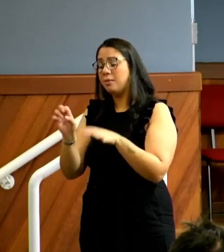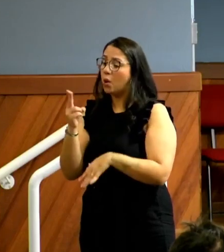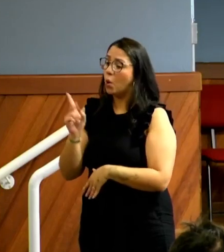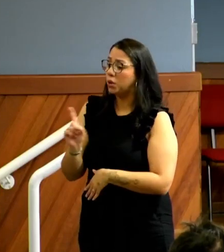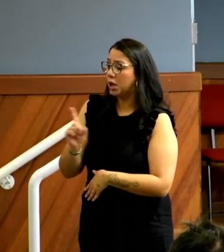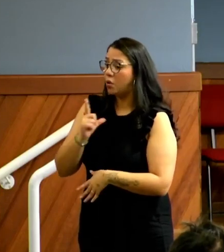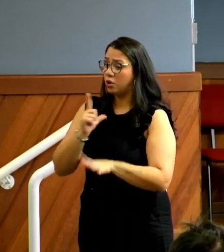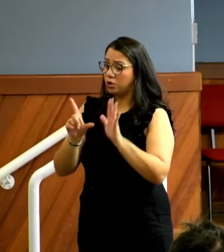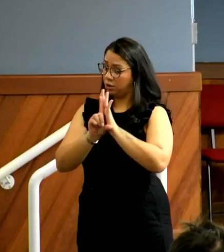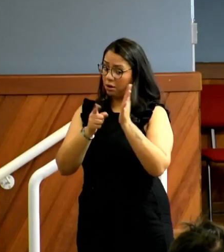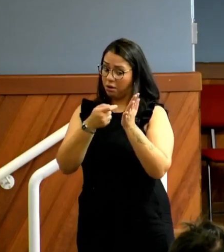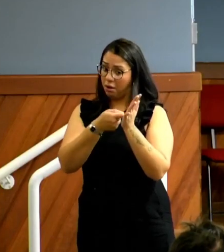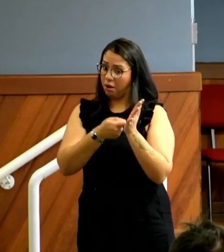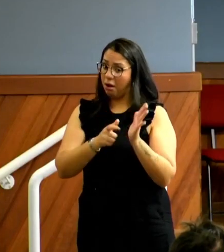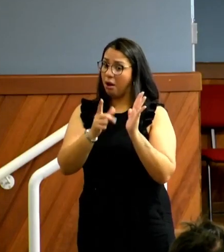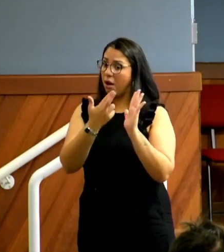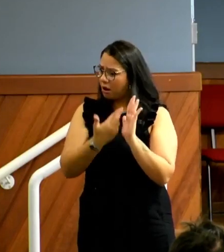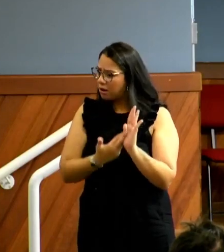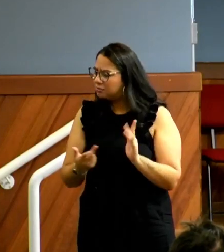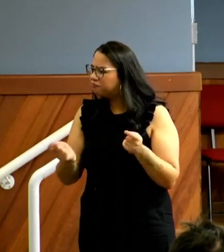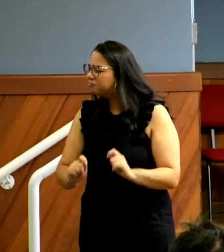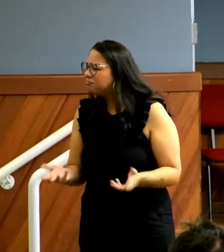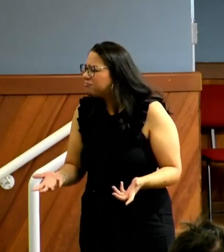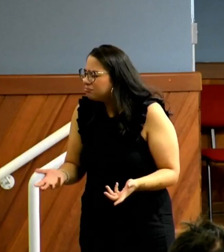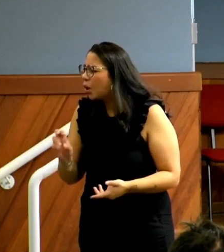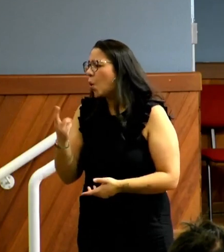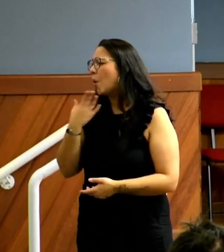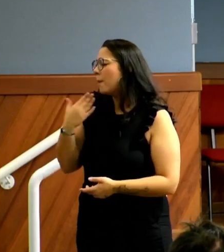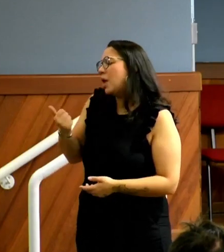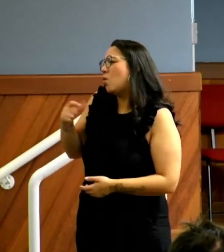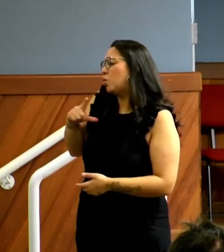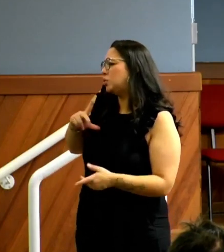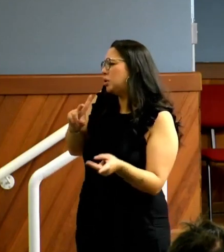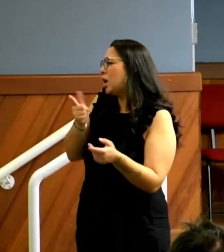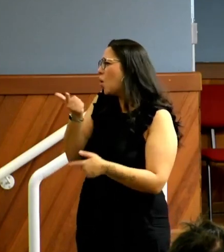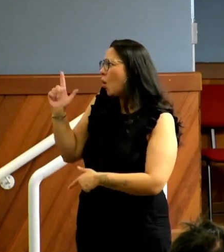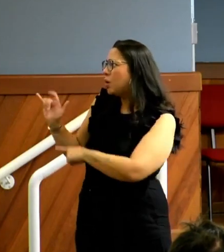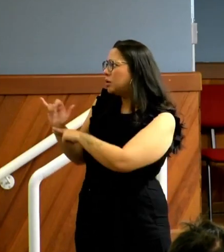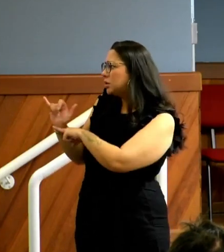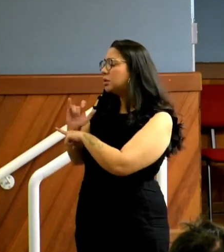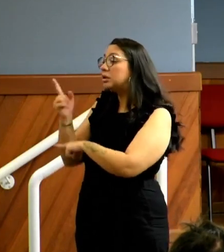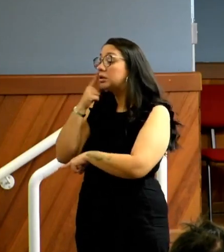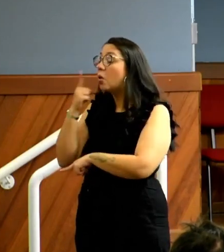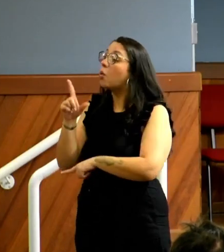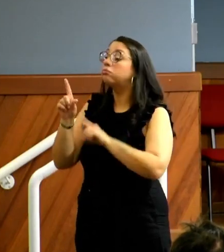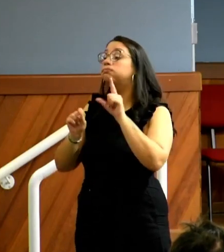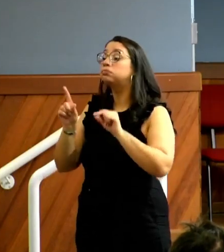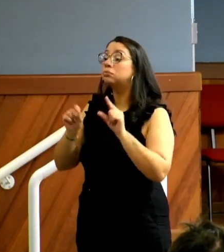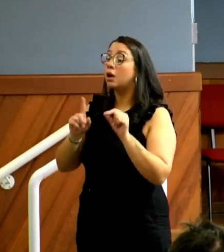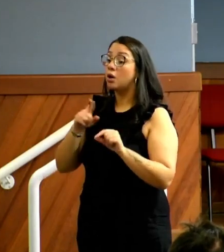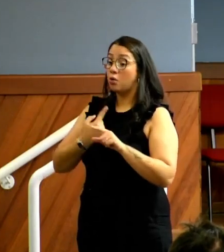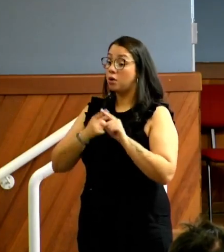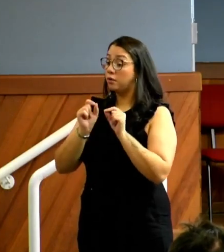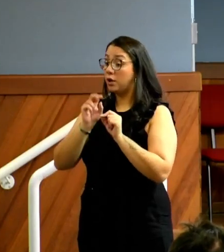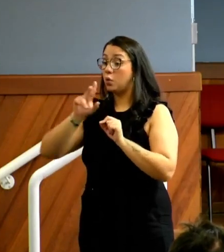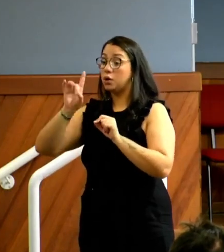LGPD coloca para a gente, né? Então, vale a pena? Será que não vale a pena olhar? Então, vejam, até a escolha daquilo que a gente está fazendo, não